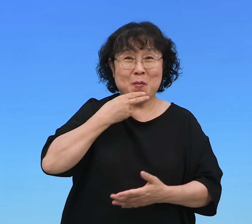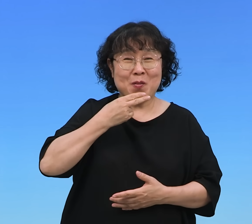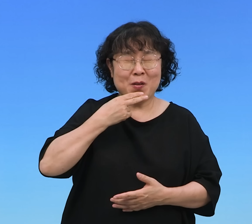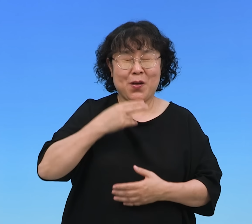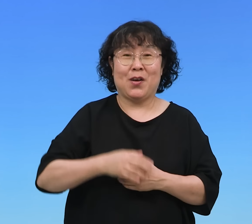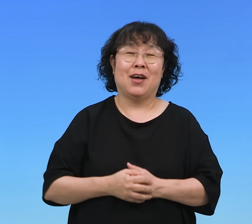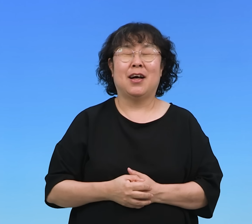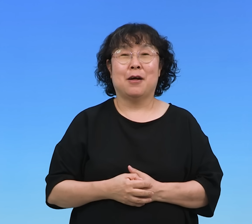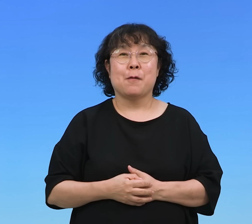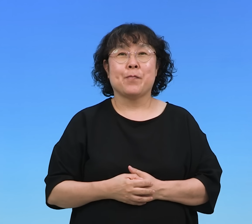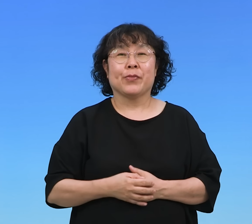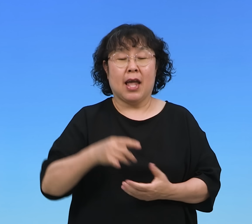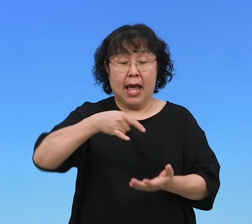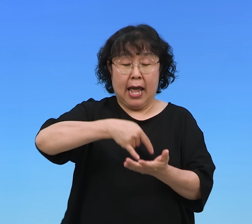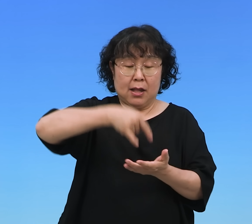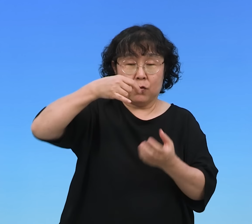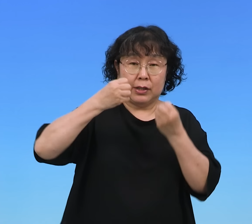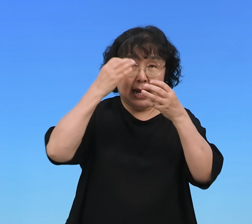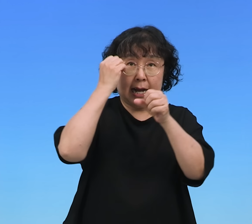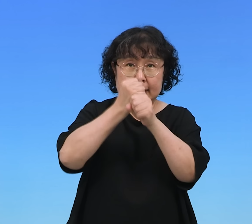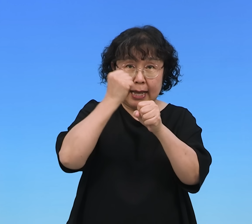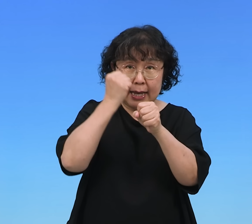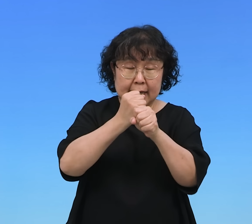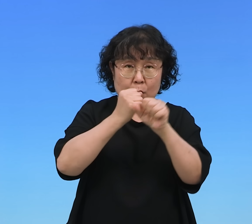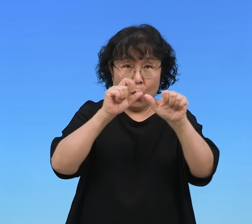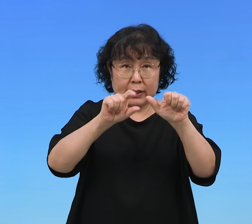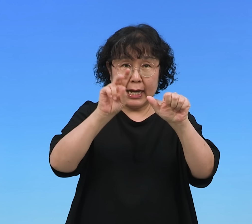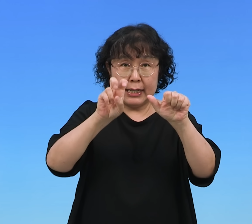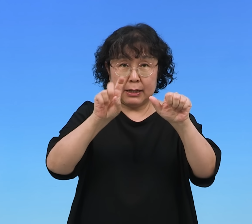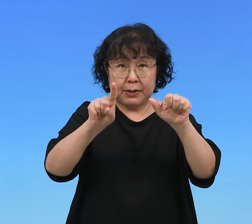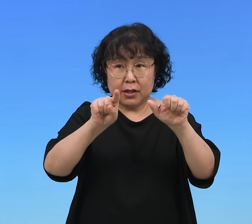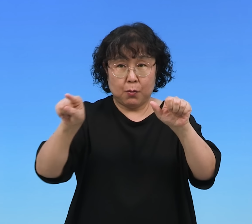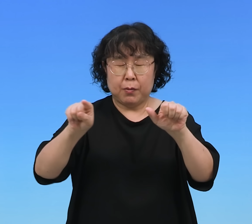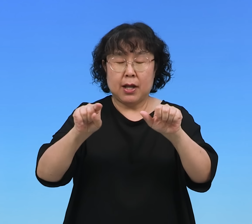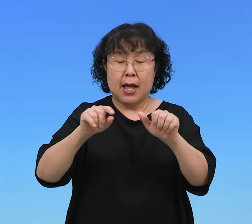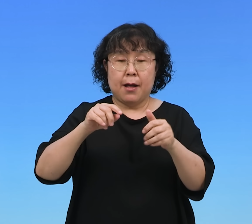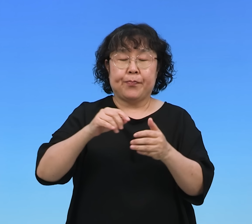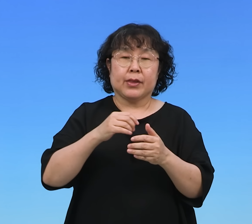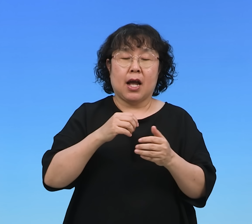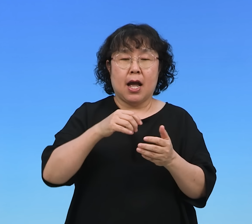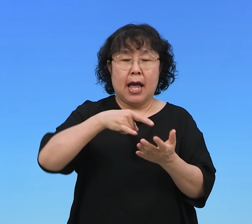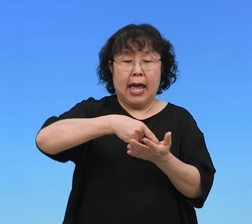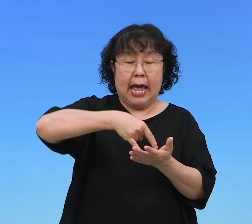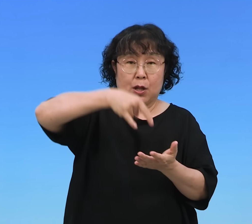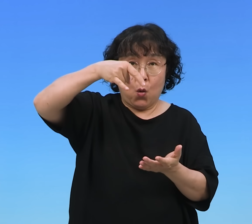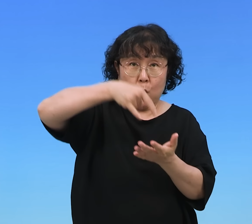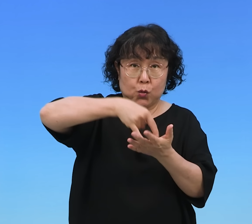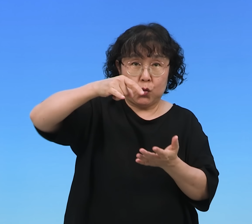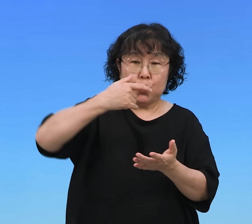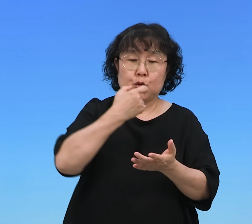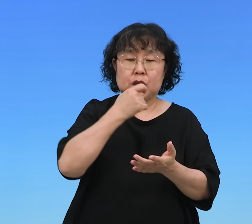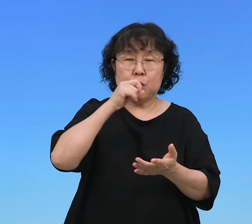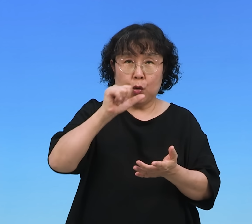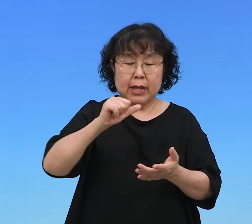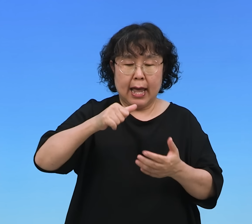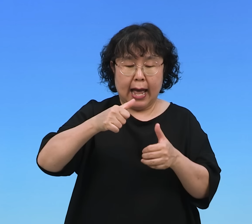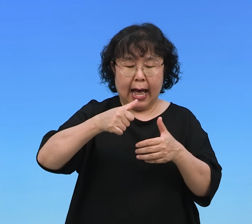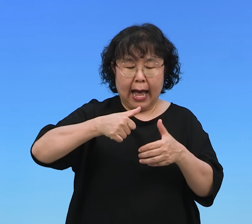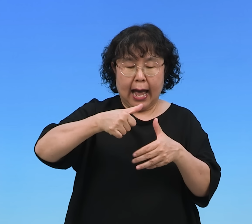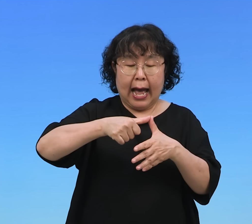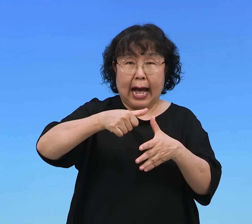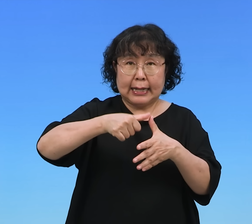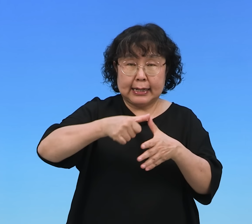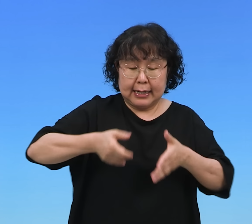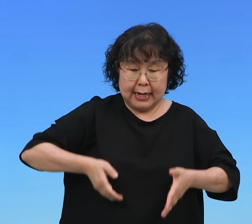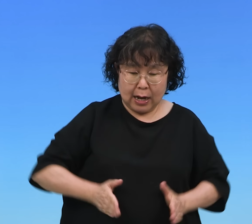대한 기록이라고는 창세기 5장 21절부터 보십시오. 에녹은 65세에 무두셀라를 낳았고